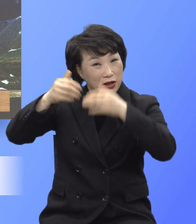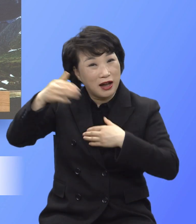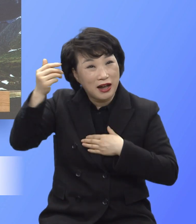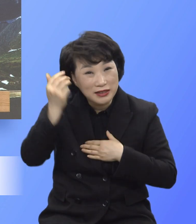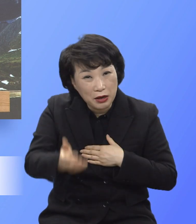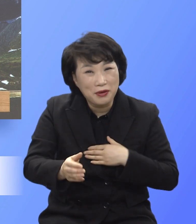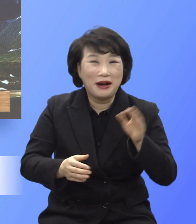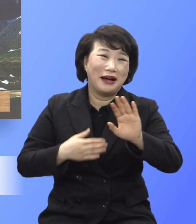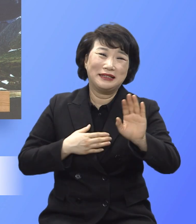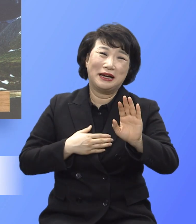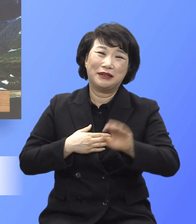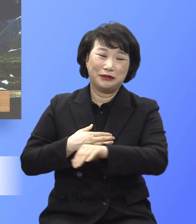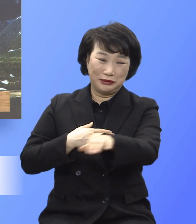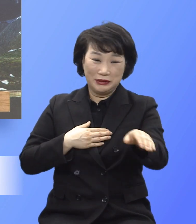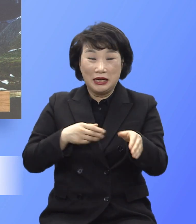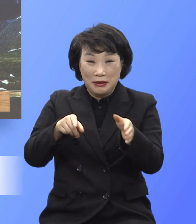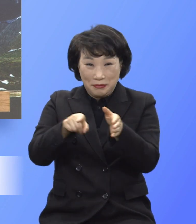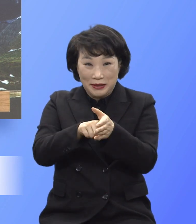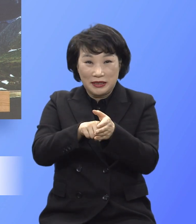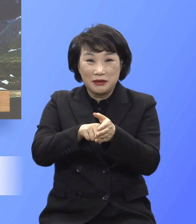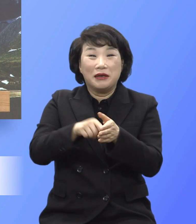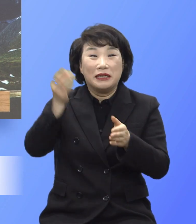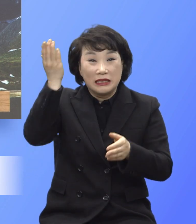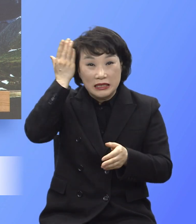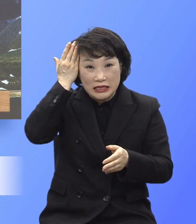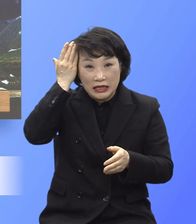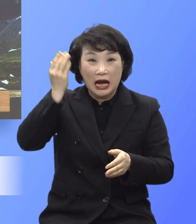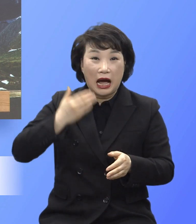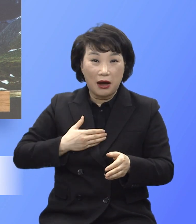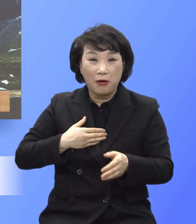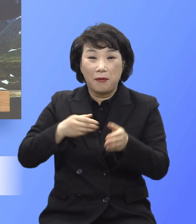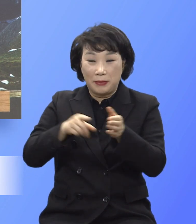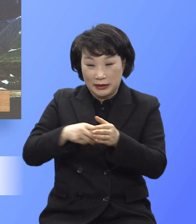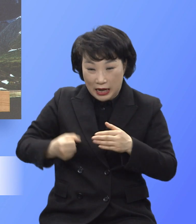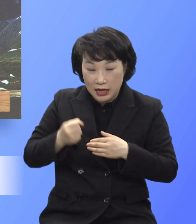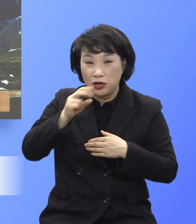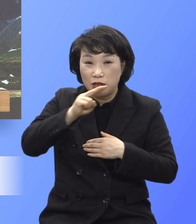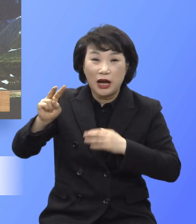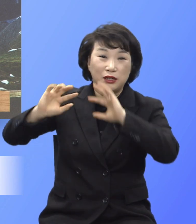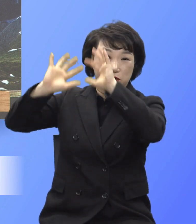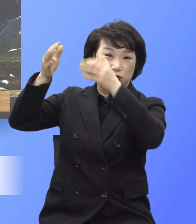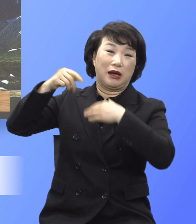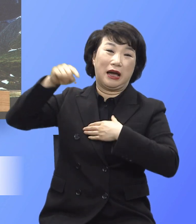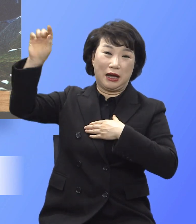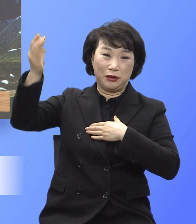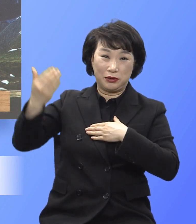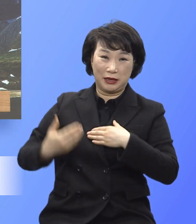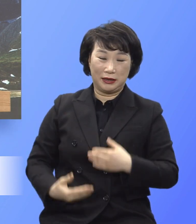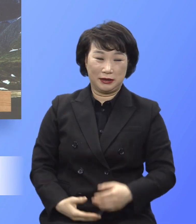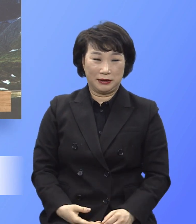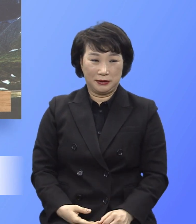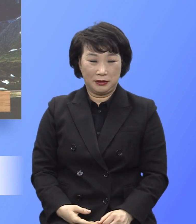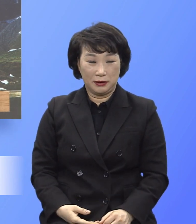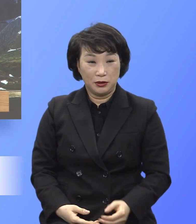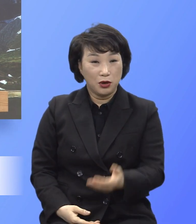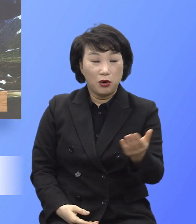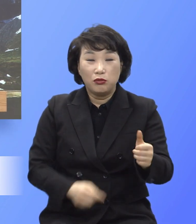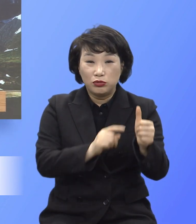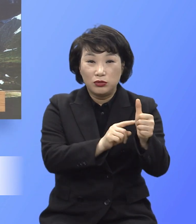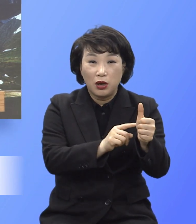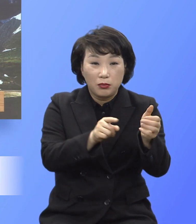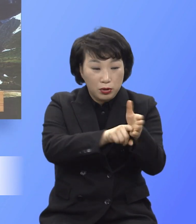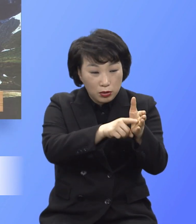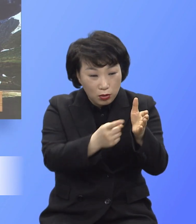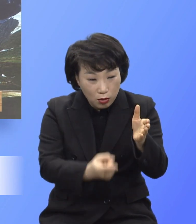우린 믿음이라는 지식을 알고 믿음을 가져야 천국 간다. 근데